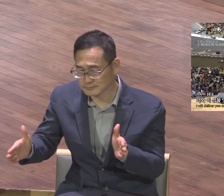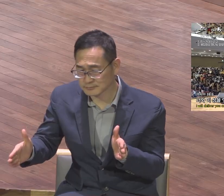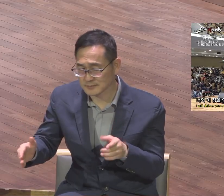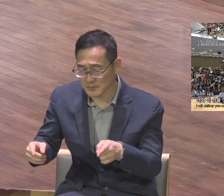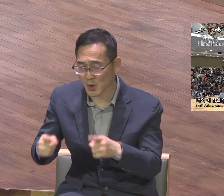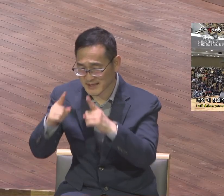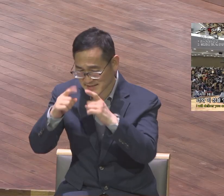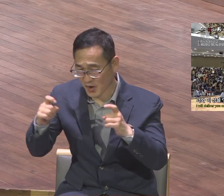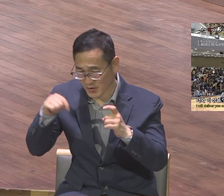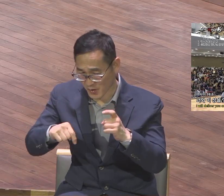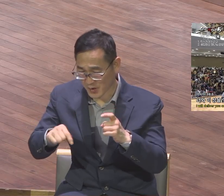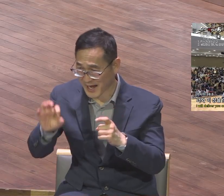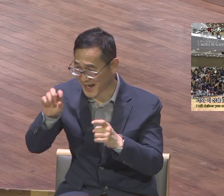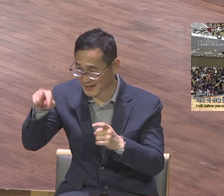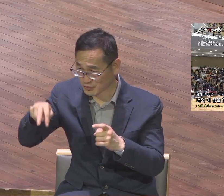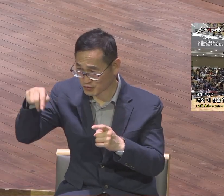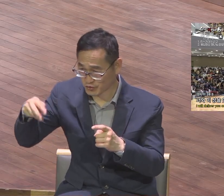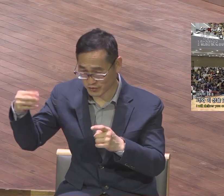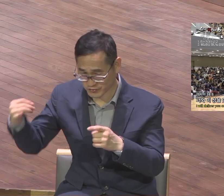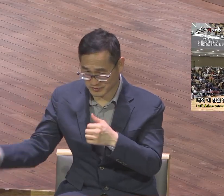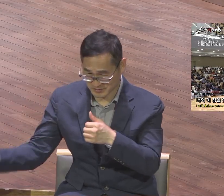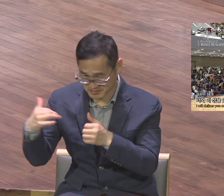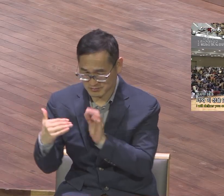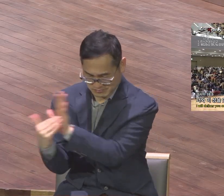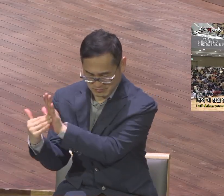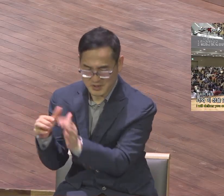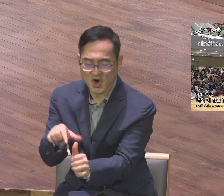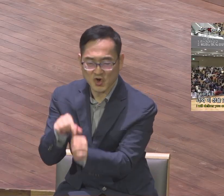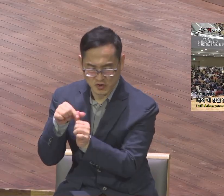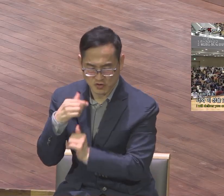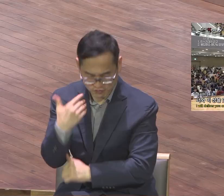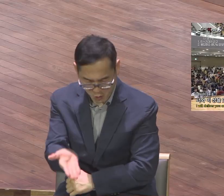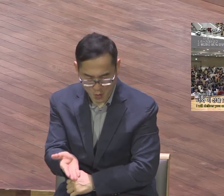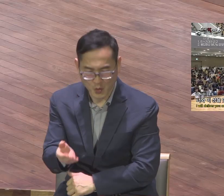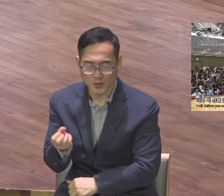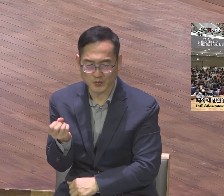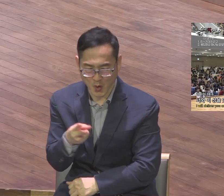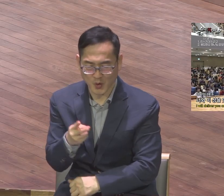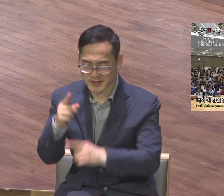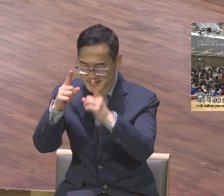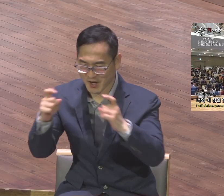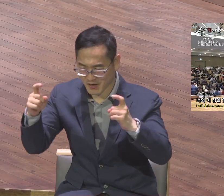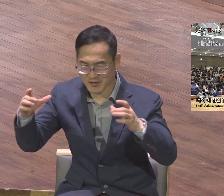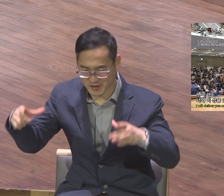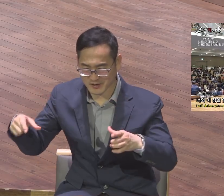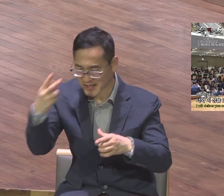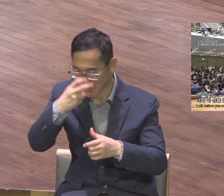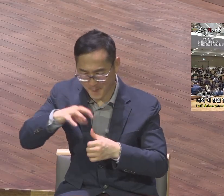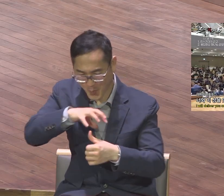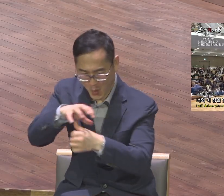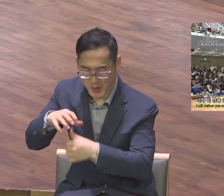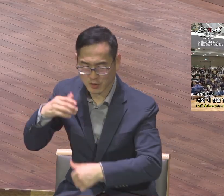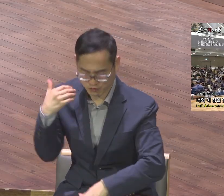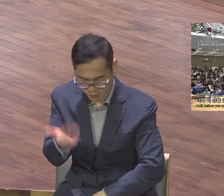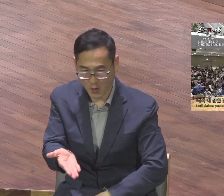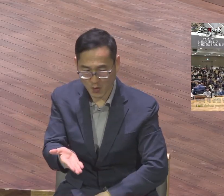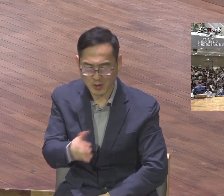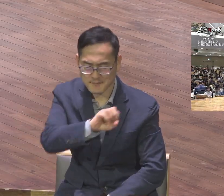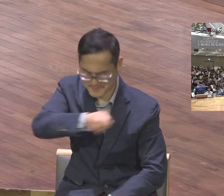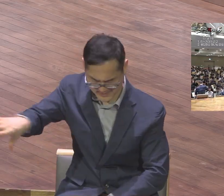성을 아수르 왕의 손에서 건져내겠고 내가 또 이 성을 보호하리라.